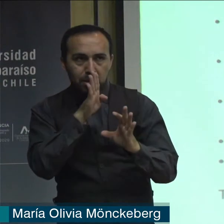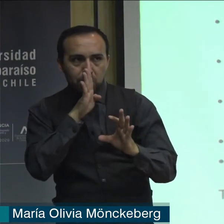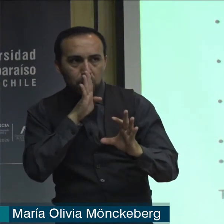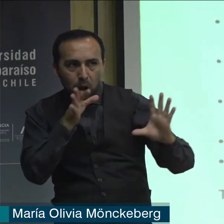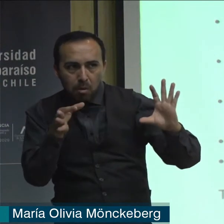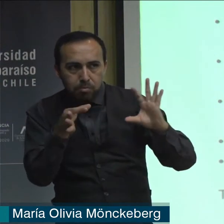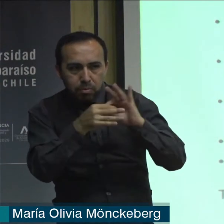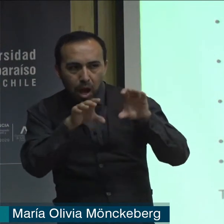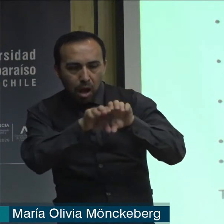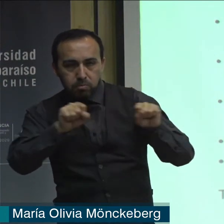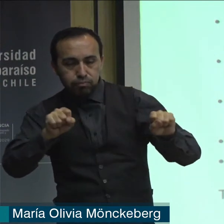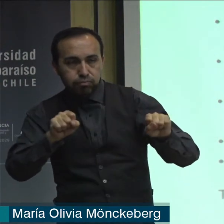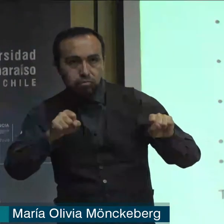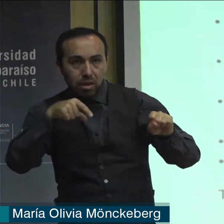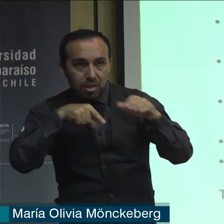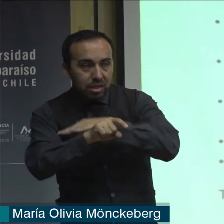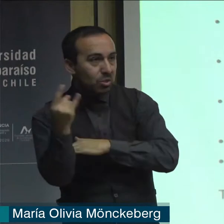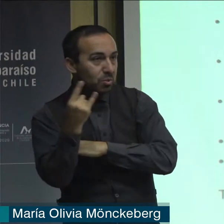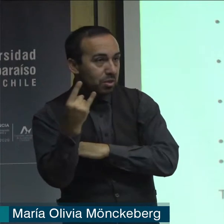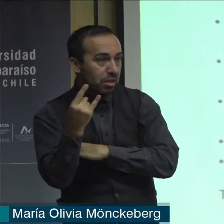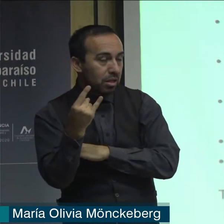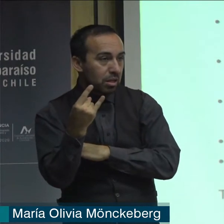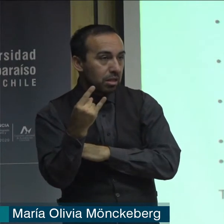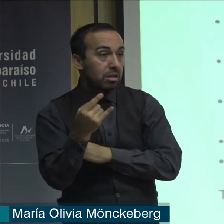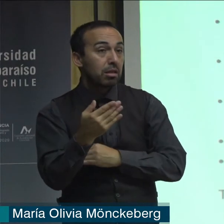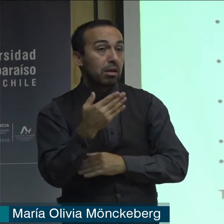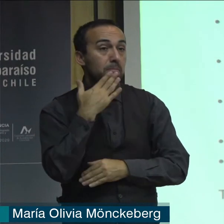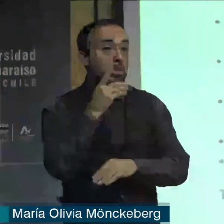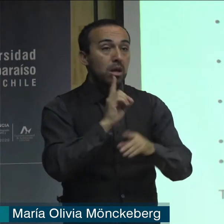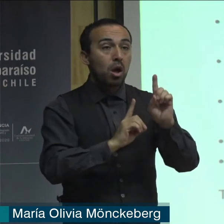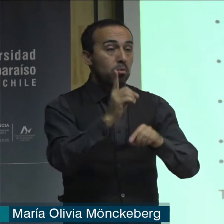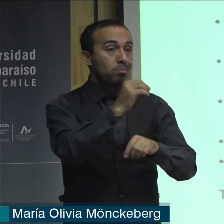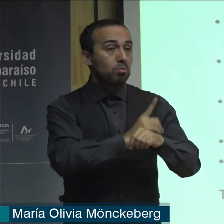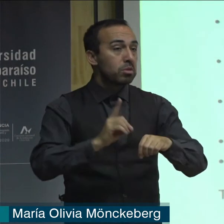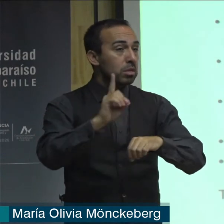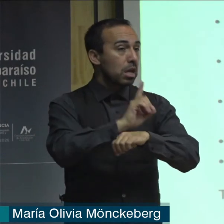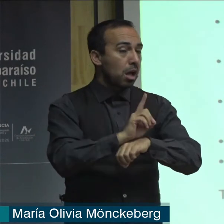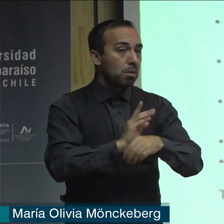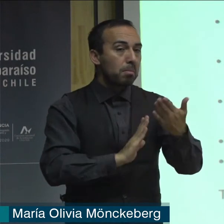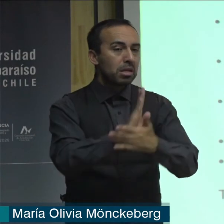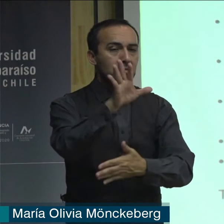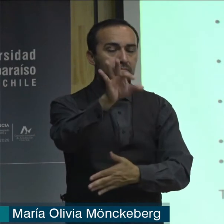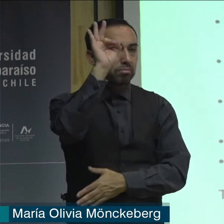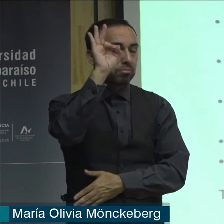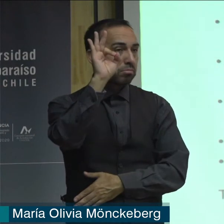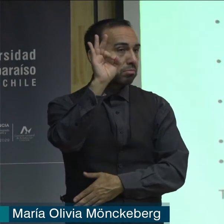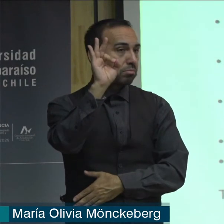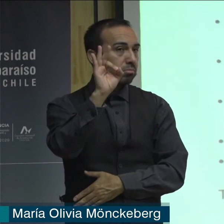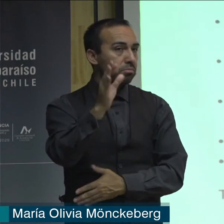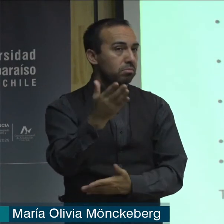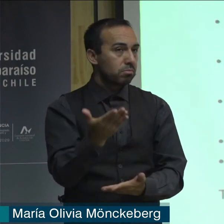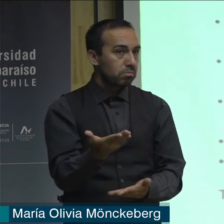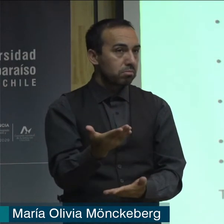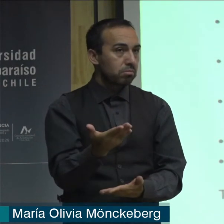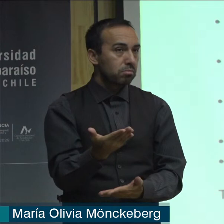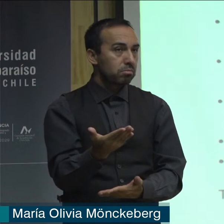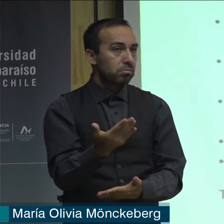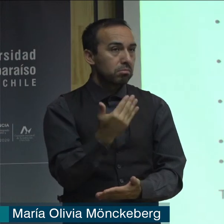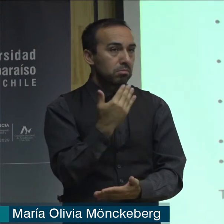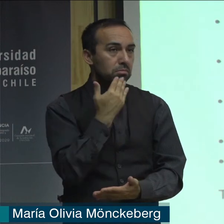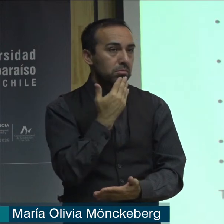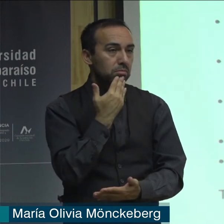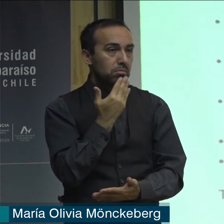en académico hasta decano que ya empezaban a hacer algunos elegidos es un y desde luego